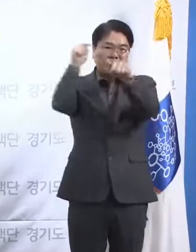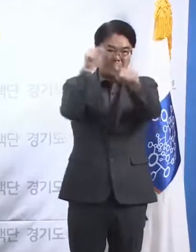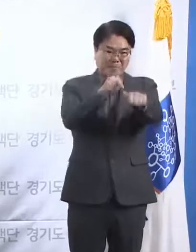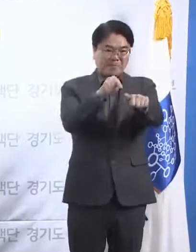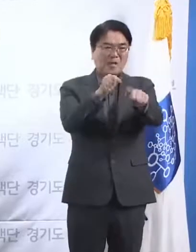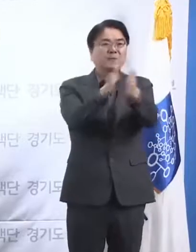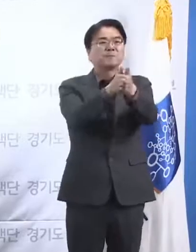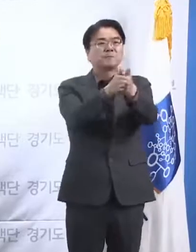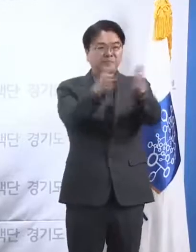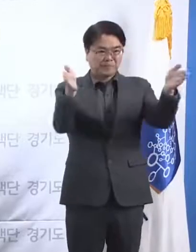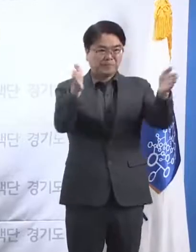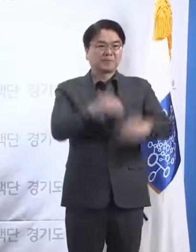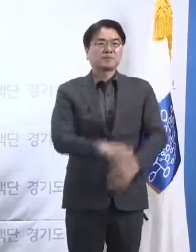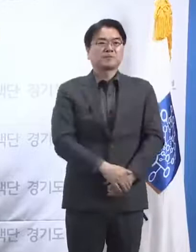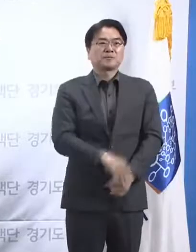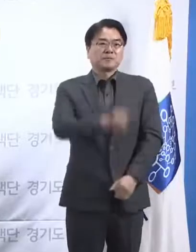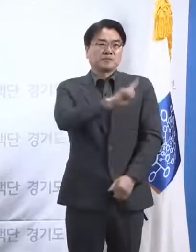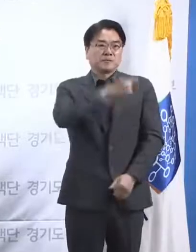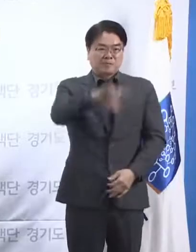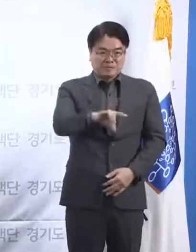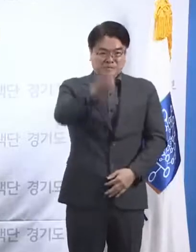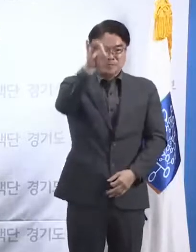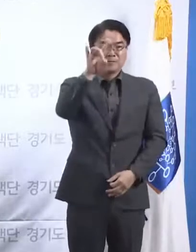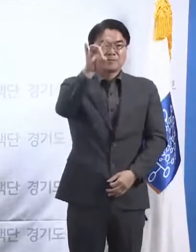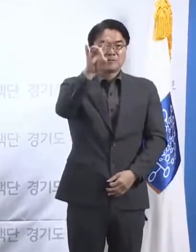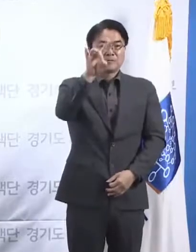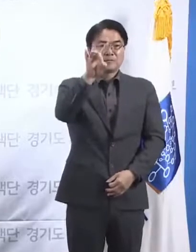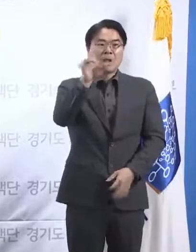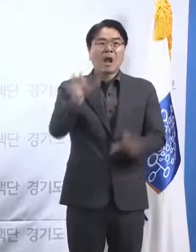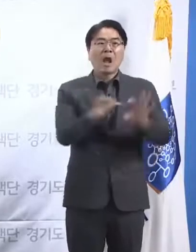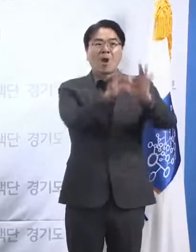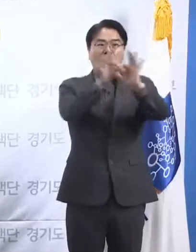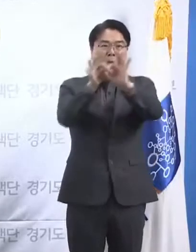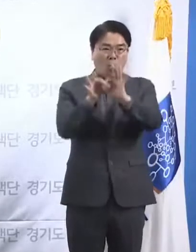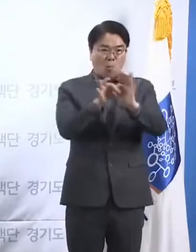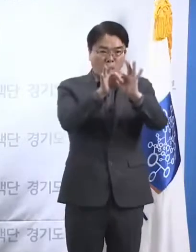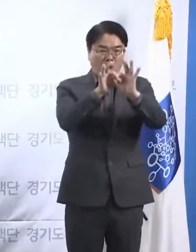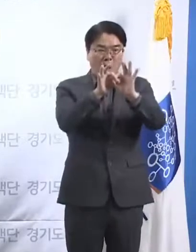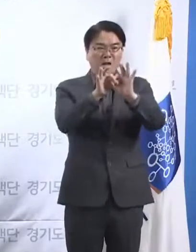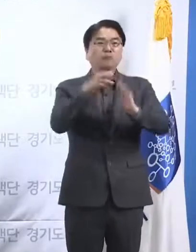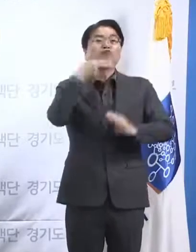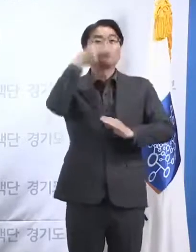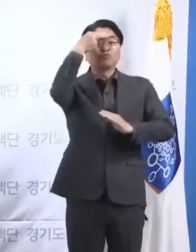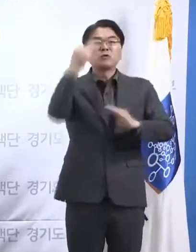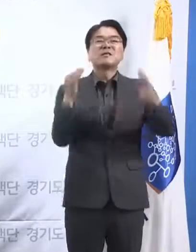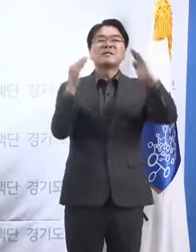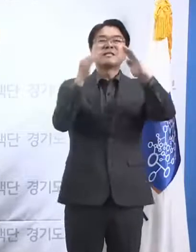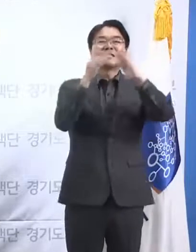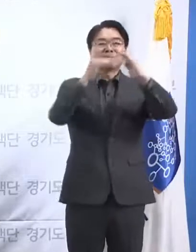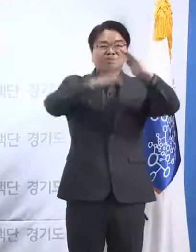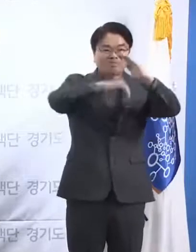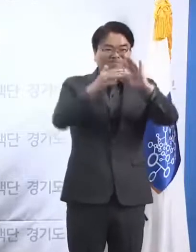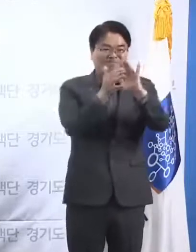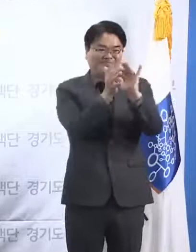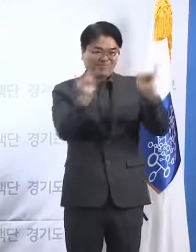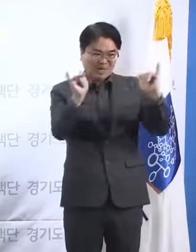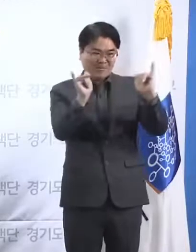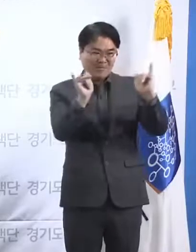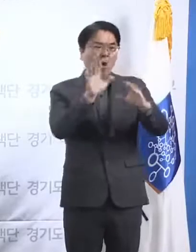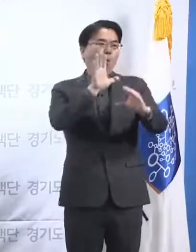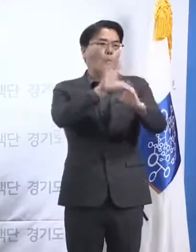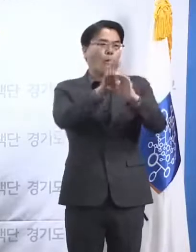발동합니다. 첫째, 관련 업소 출입자의 코로나19 감염